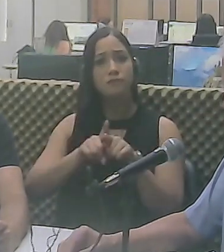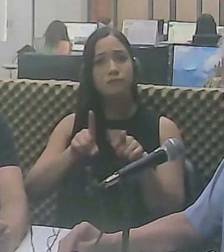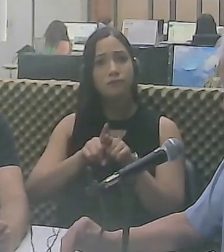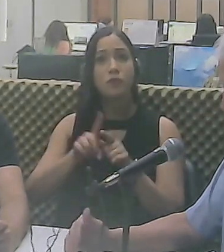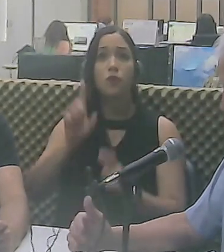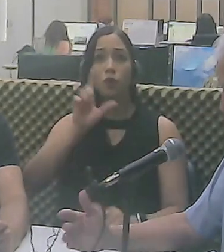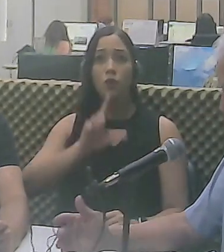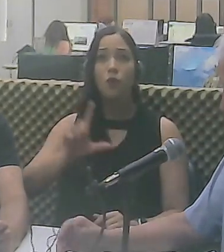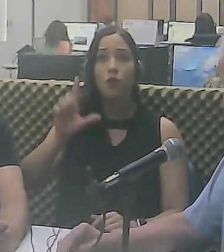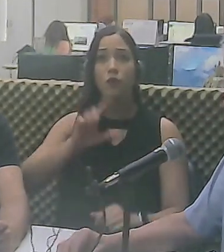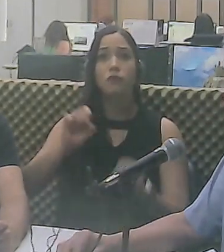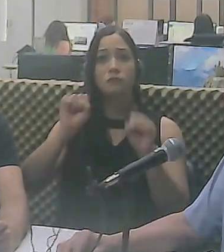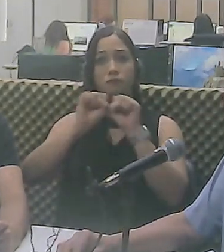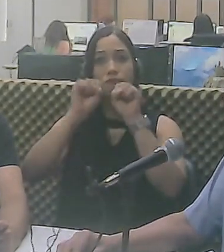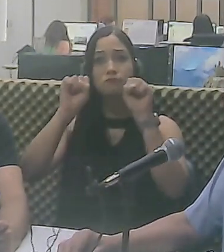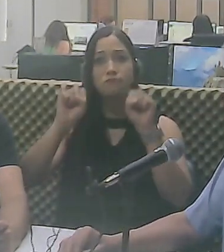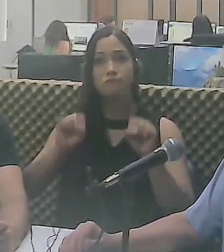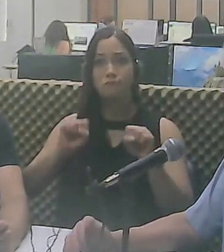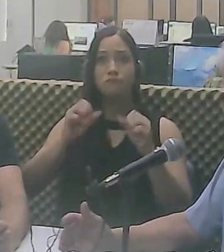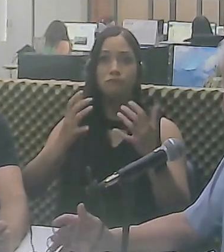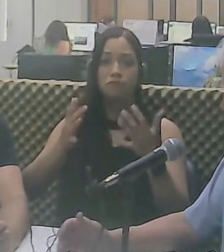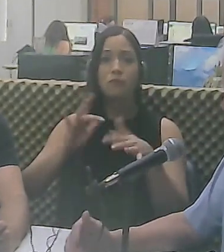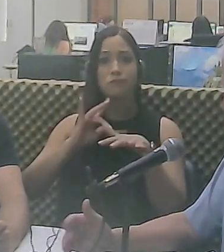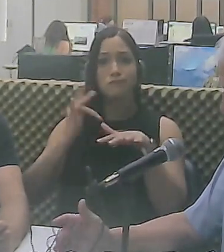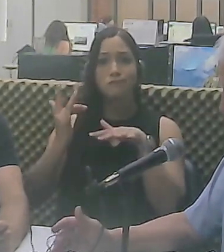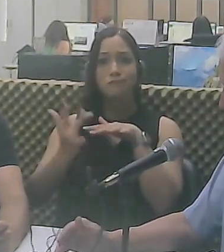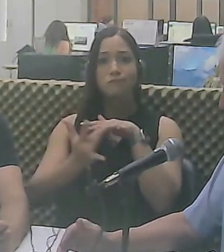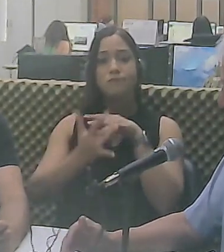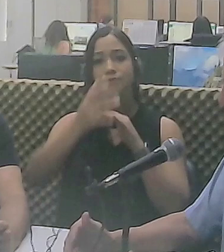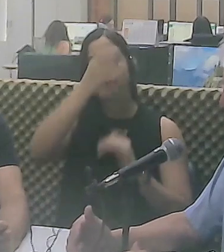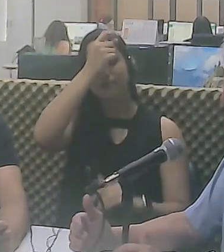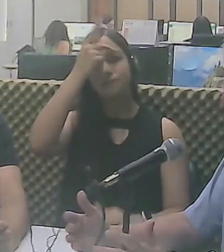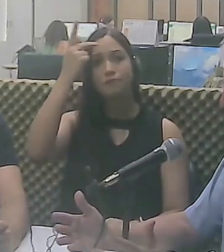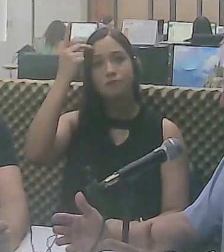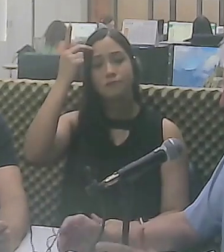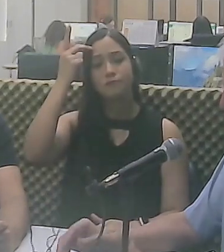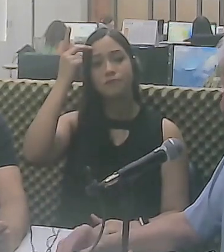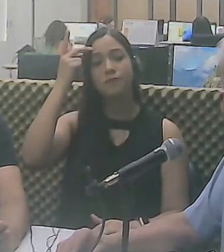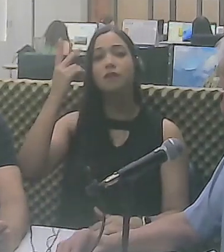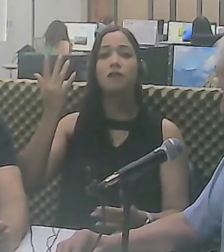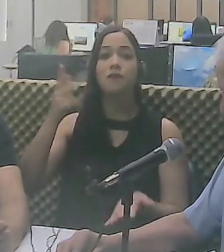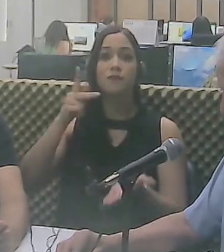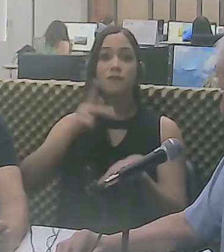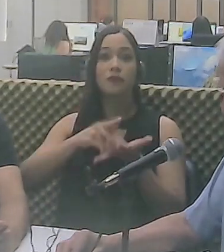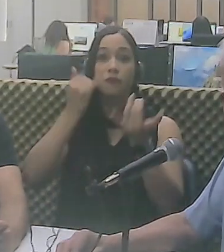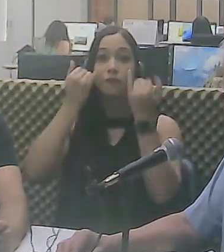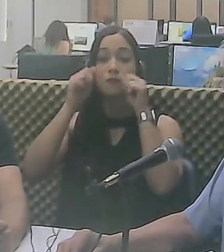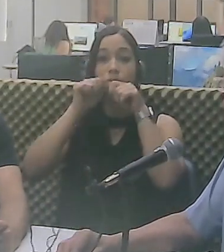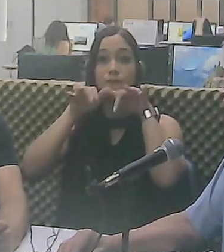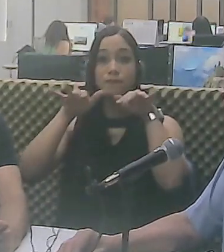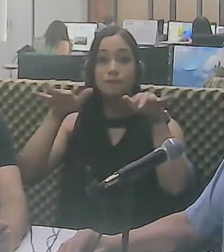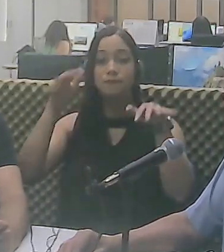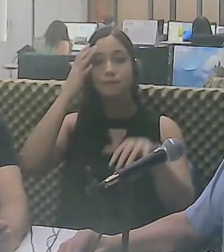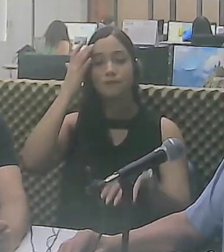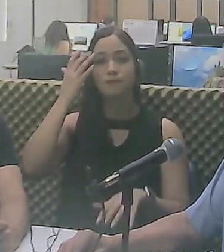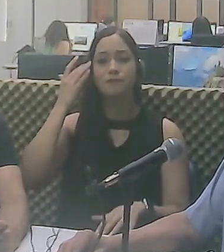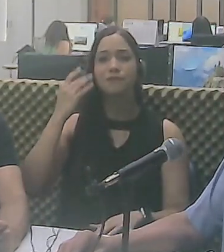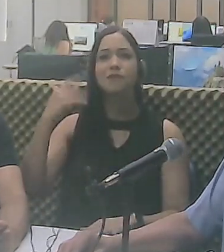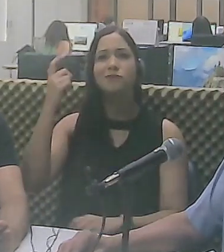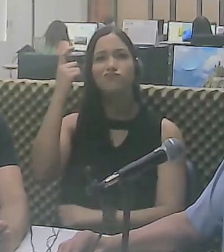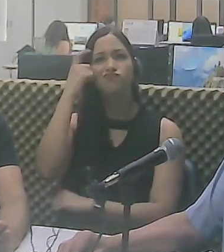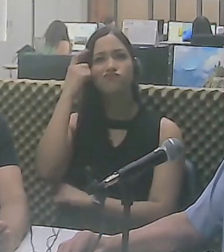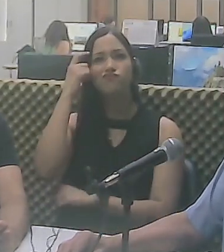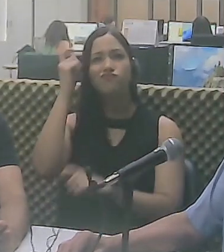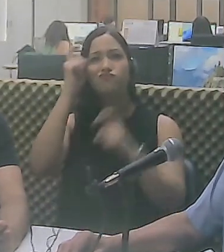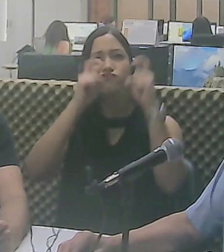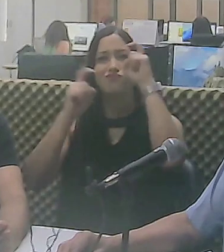é lógico colocando aí pelo sistema das redes sociais que a prefeitura tem e levar realmente informação e a nossa grande preocupação